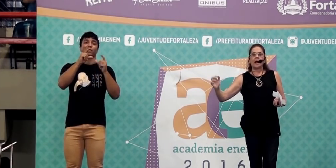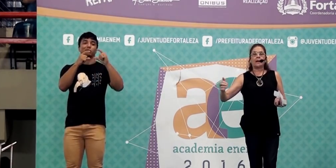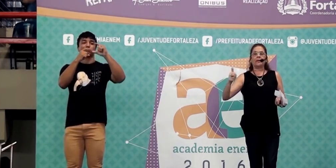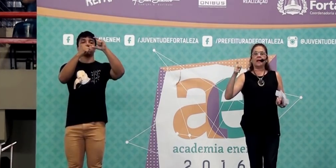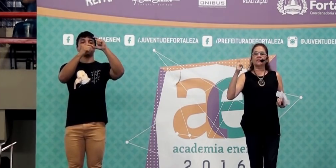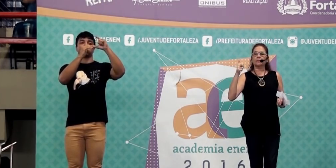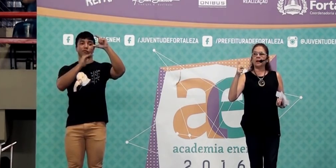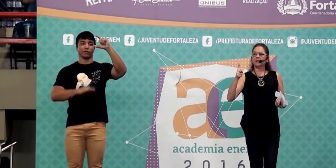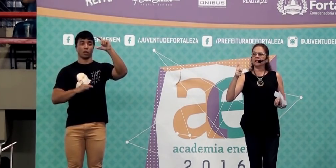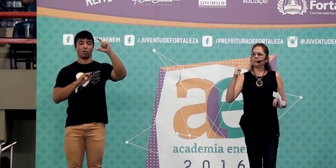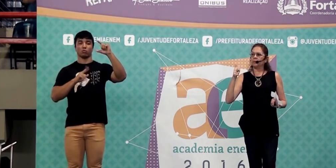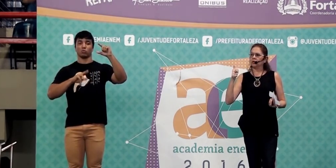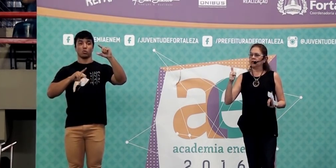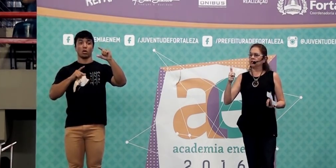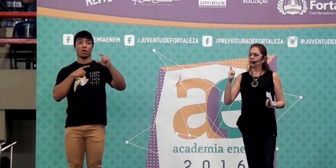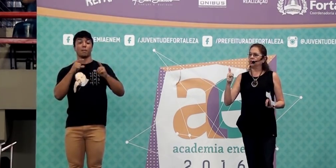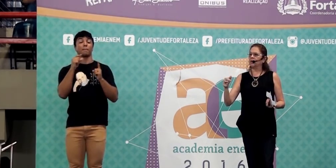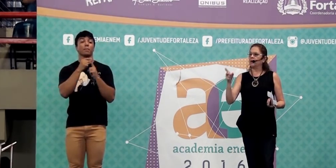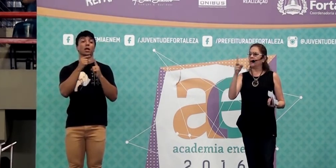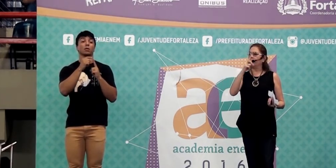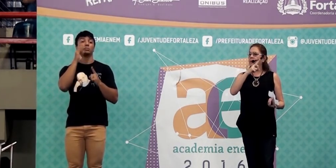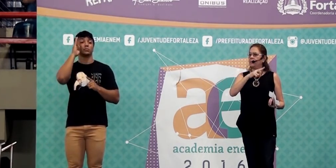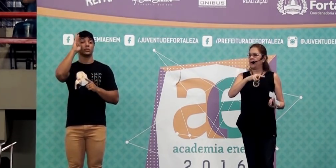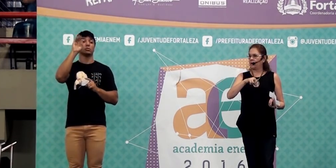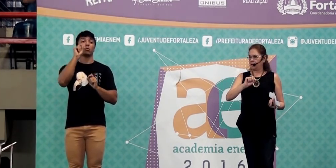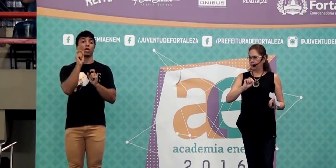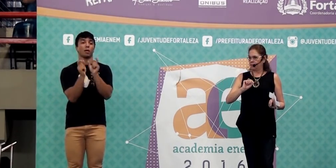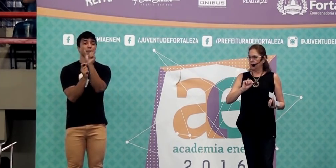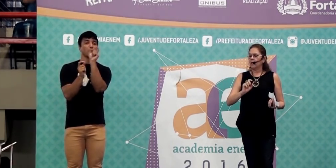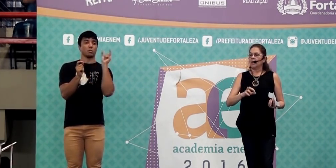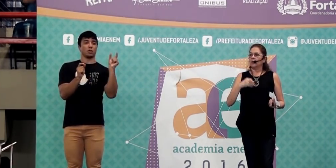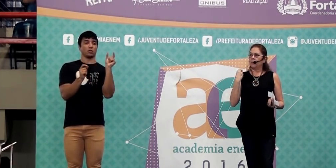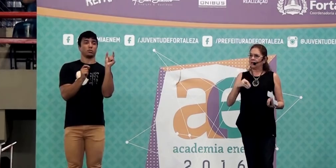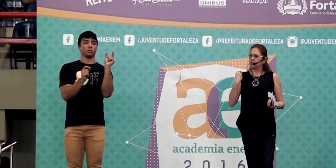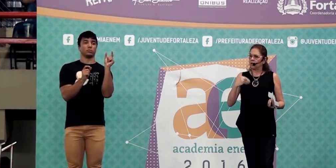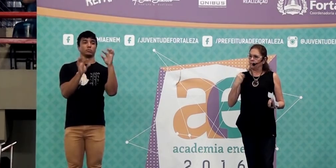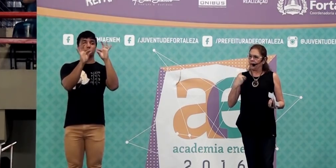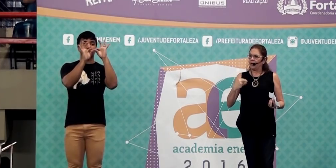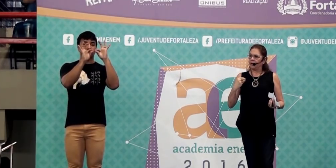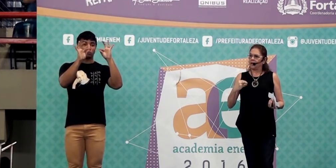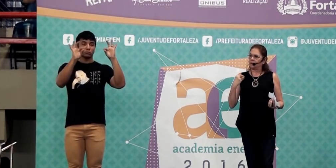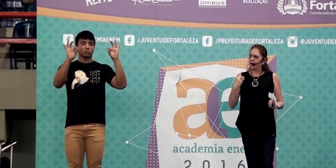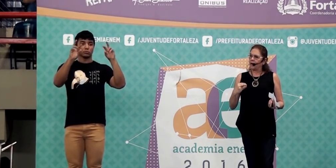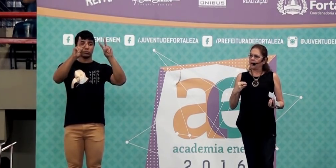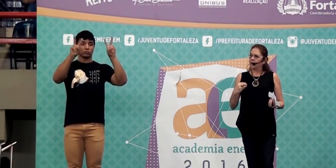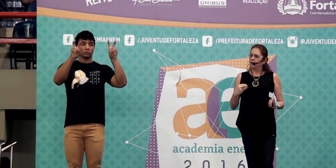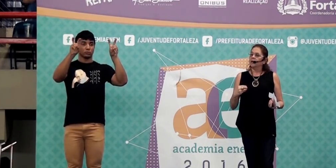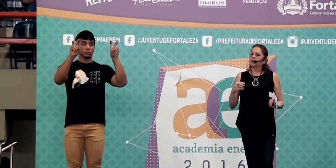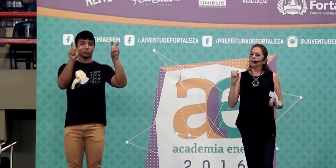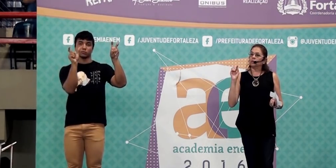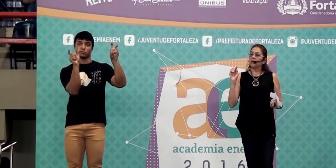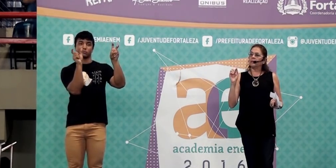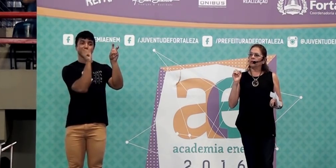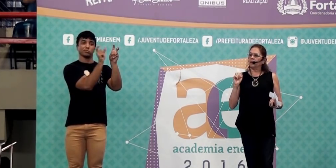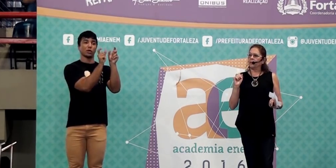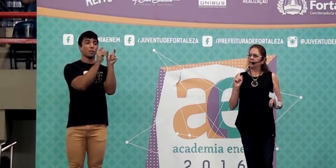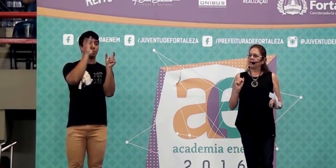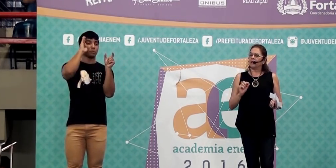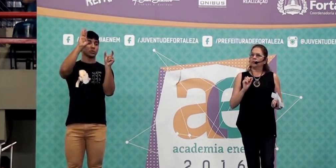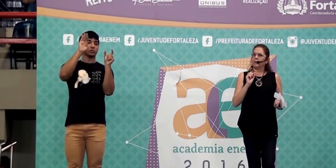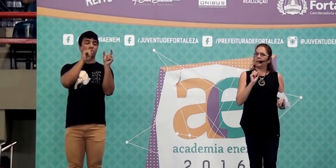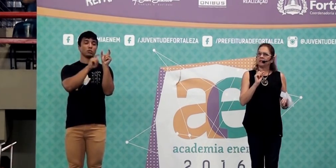final. A palavra mais importante do tema é a primeira. Eu bati bem na tecla do tema